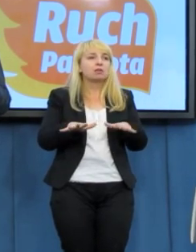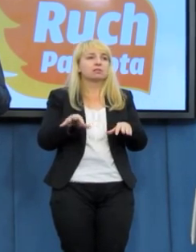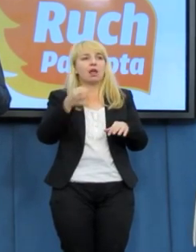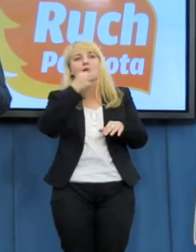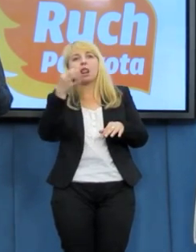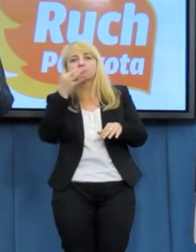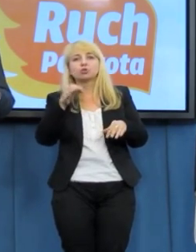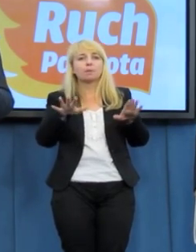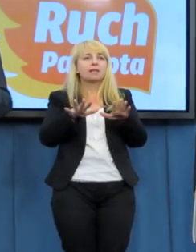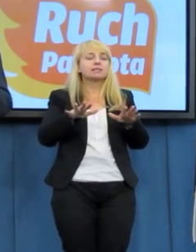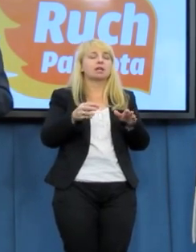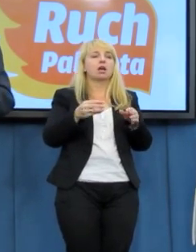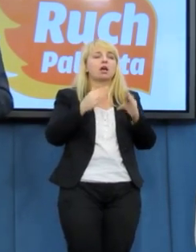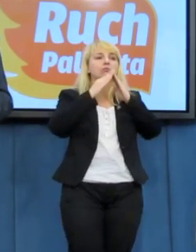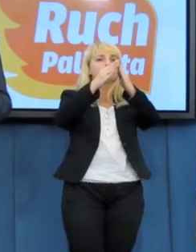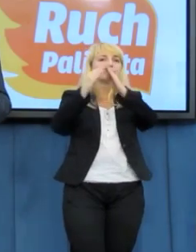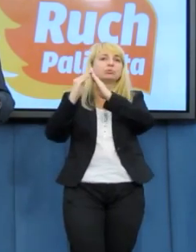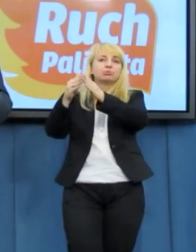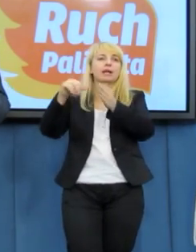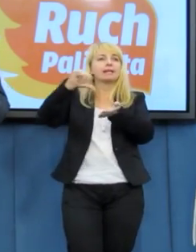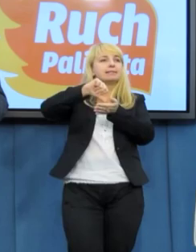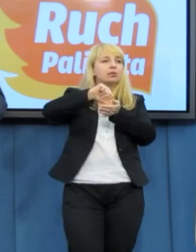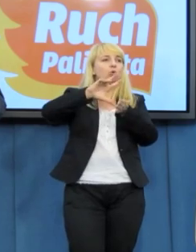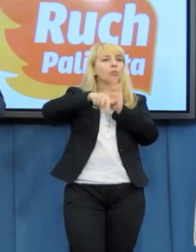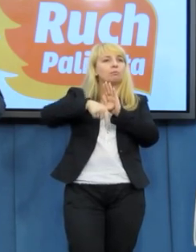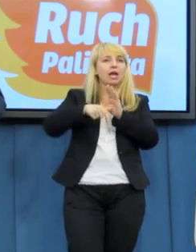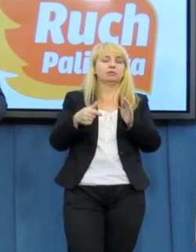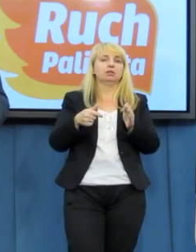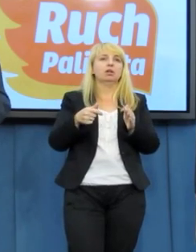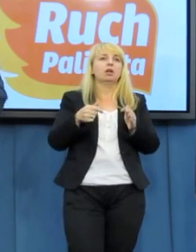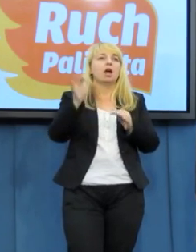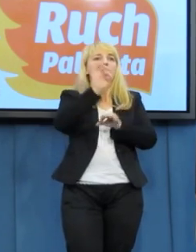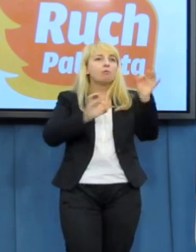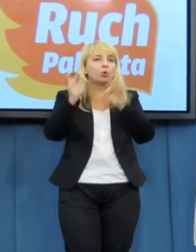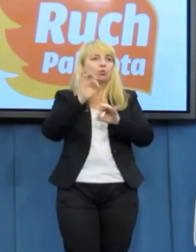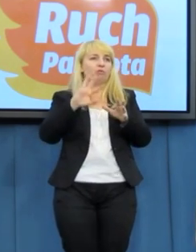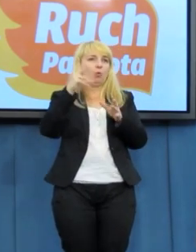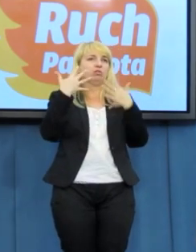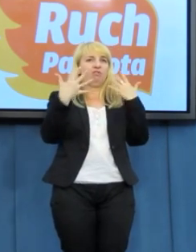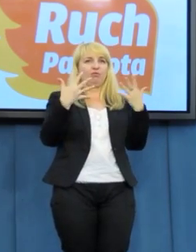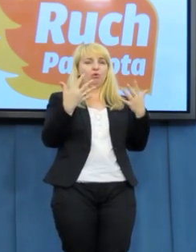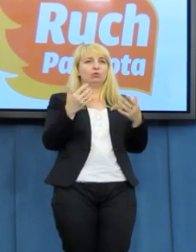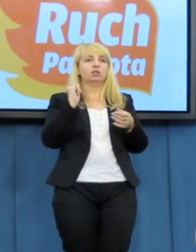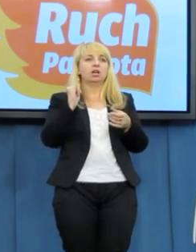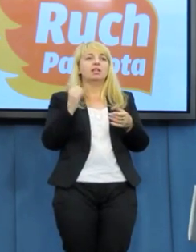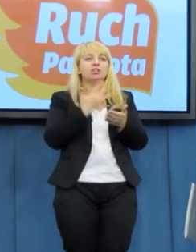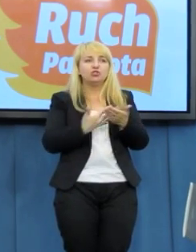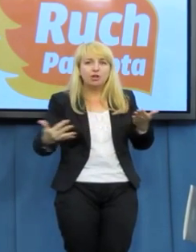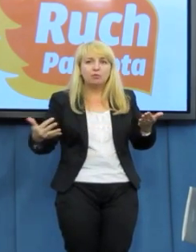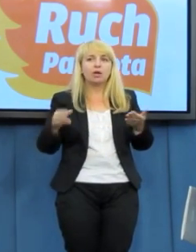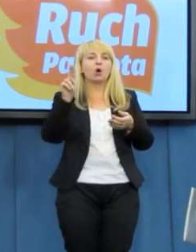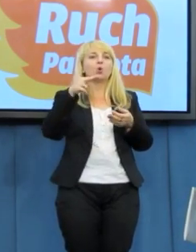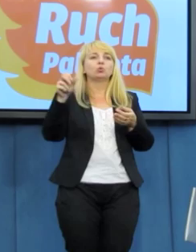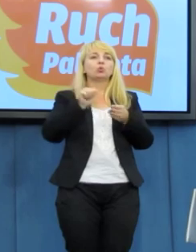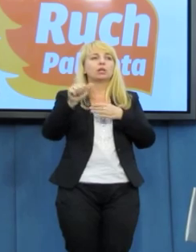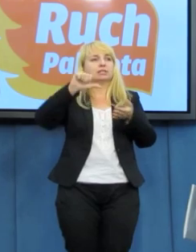lokalizacjach, w centrach miast z reguły, które są odnowione już przez miasto albo przez Fundusz Ochrony Środowiska bardzo często. I